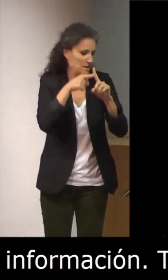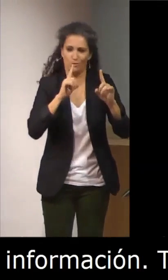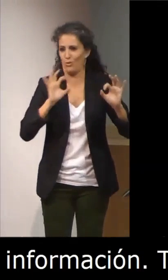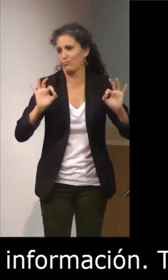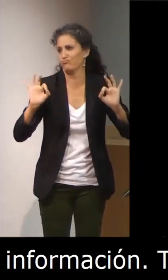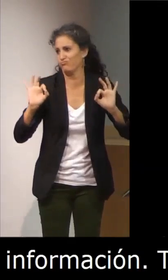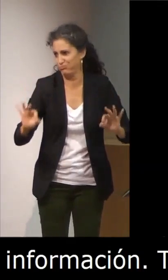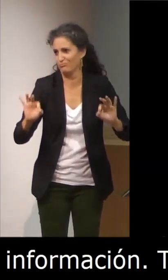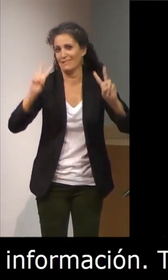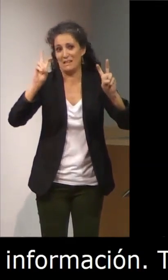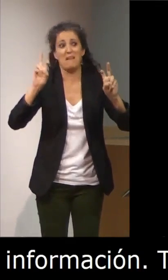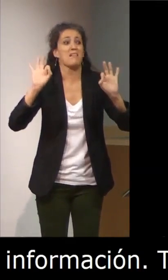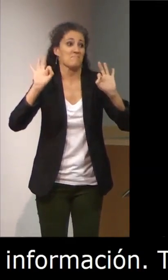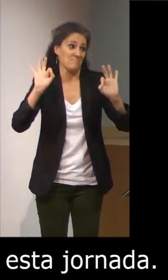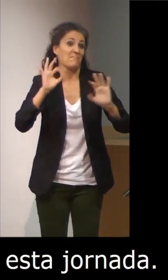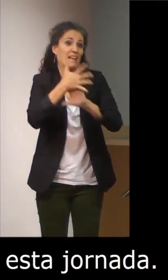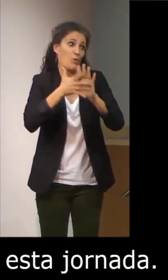comunidad lingüística